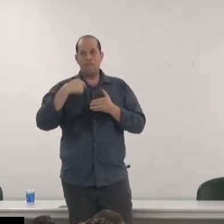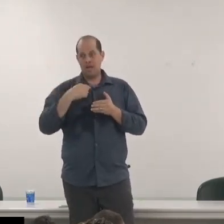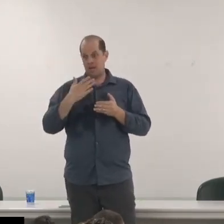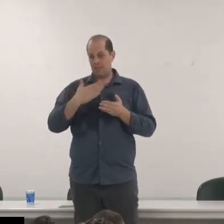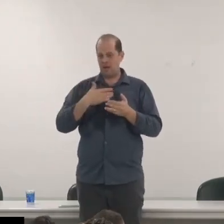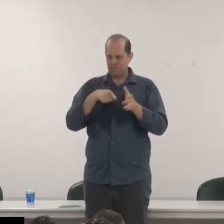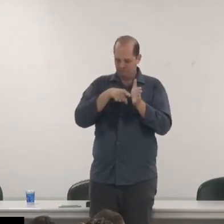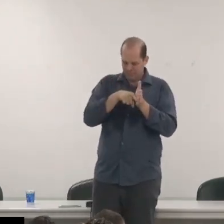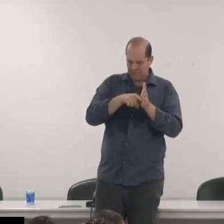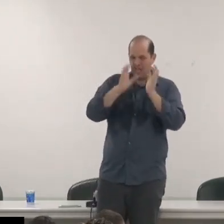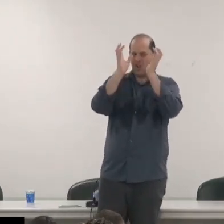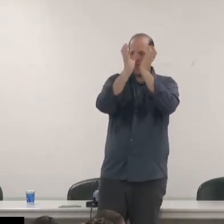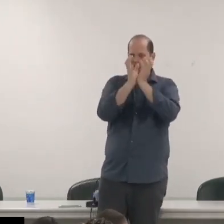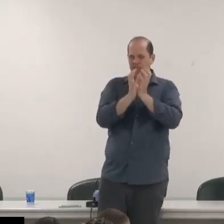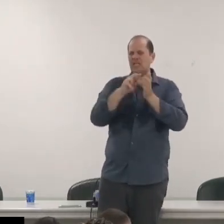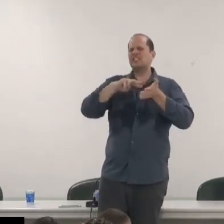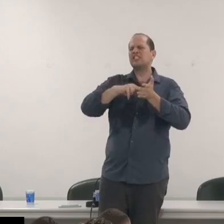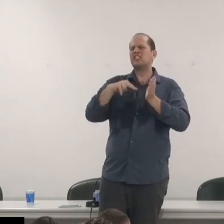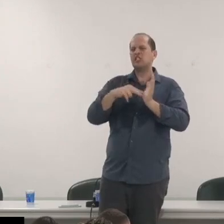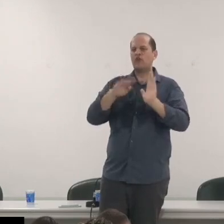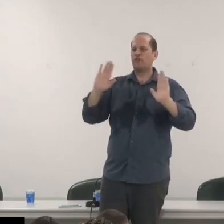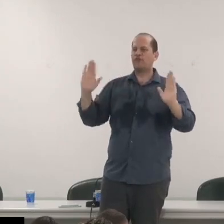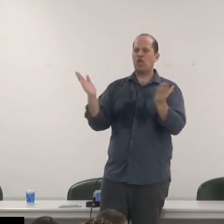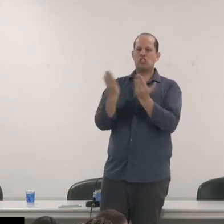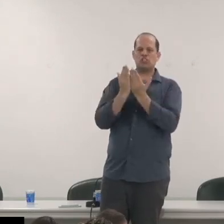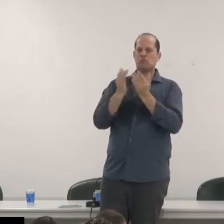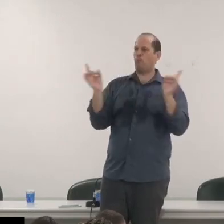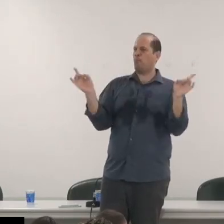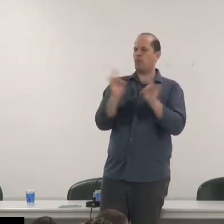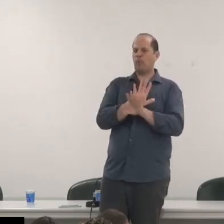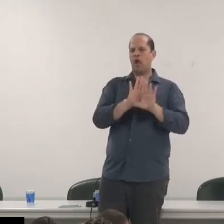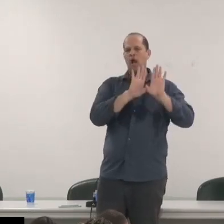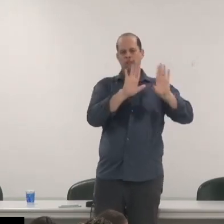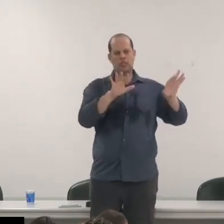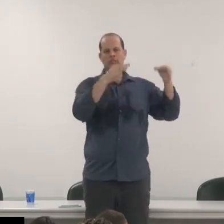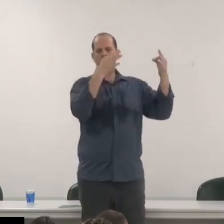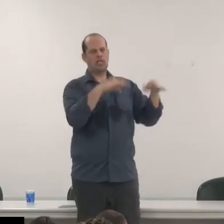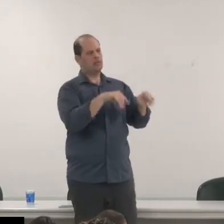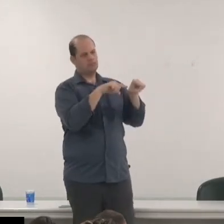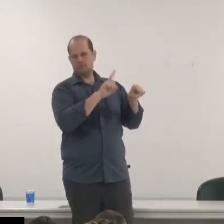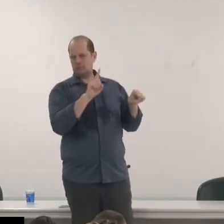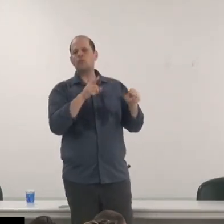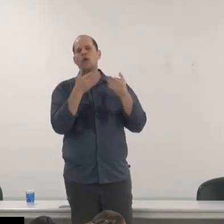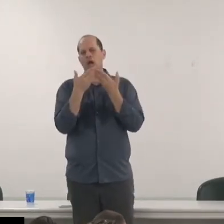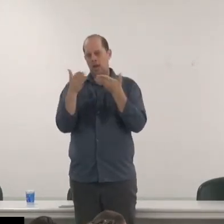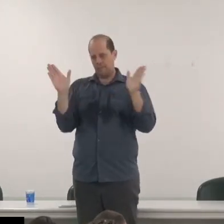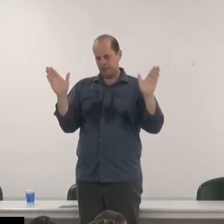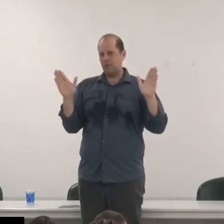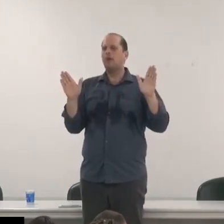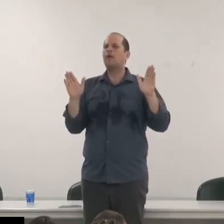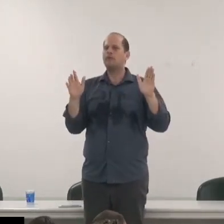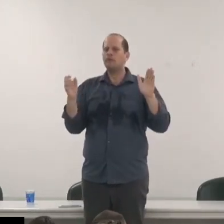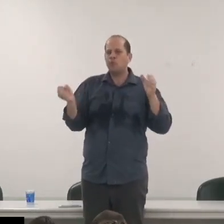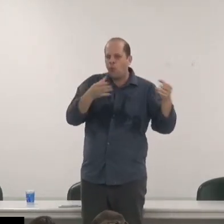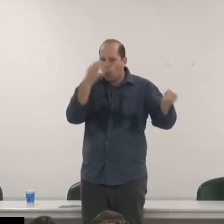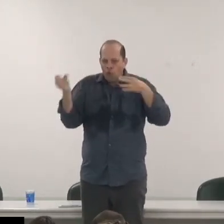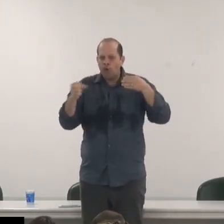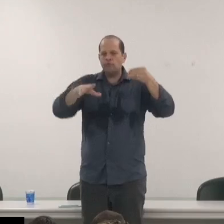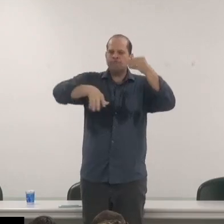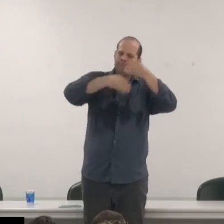pensando nas considerações finais, uma discussão final, não é uma pesquisa que está encerrada, eu não estou tomando isso como verdade